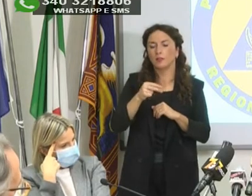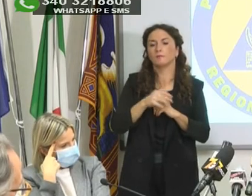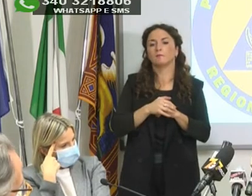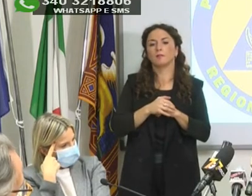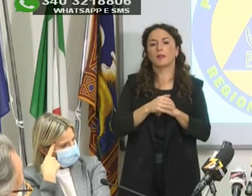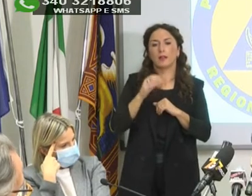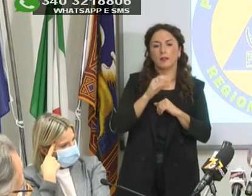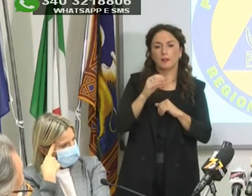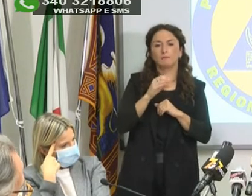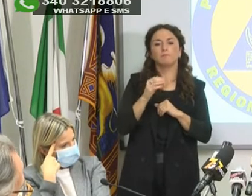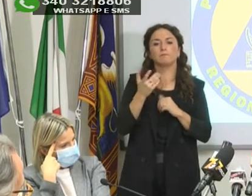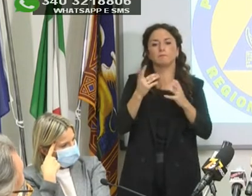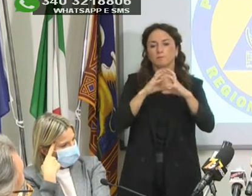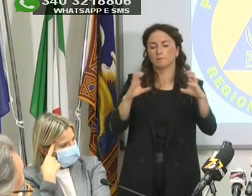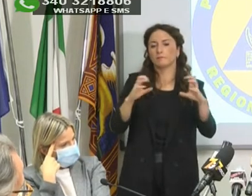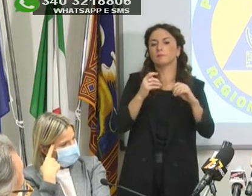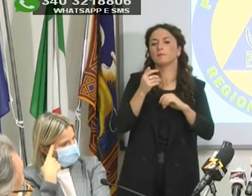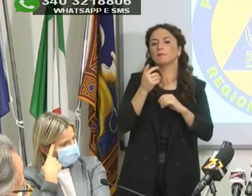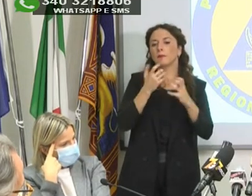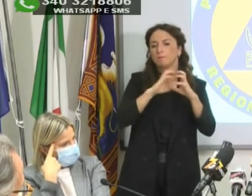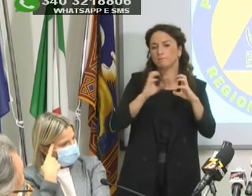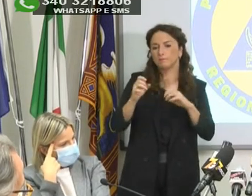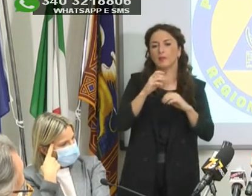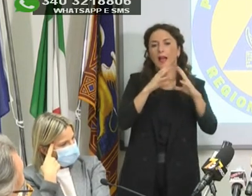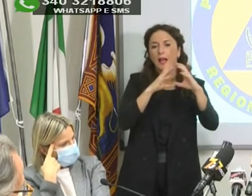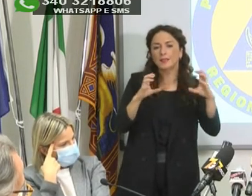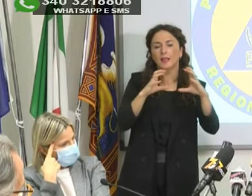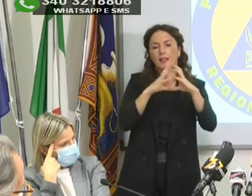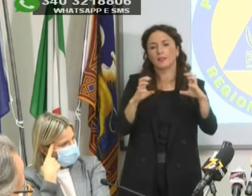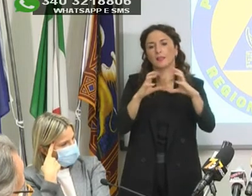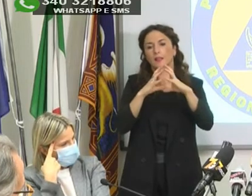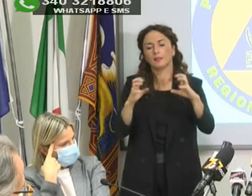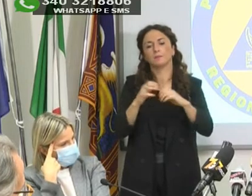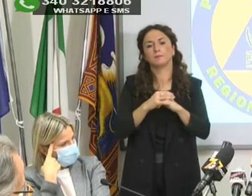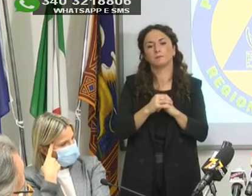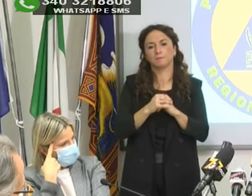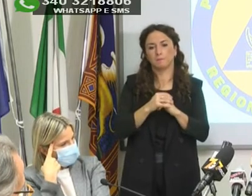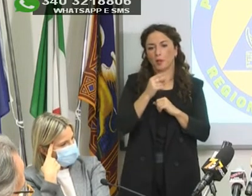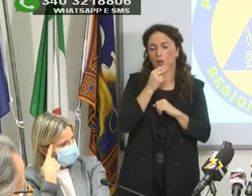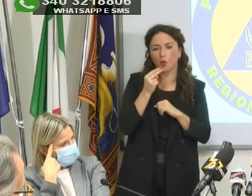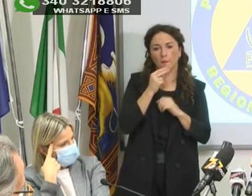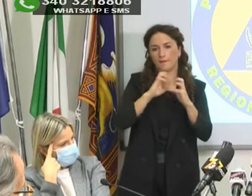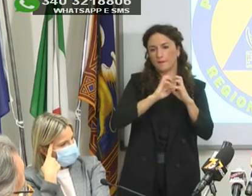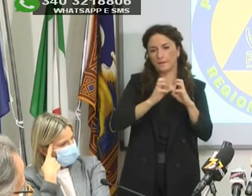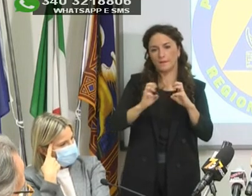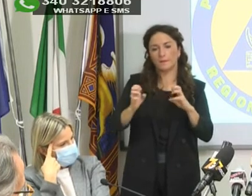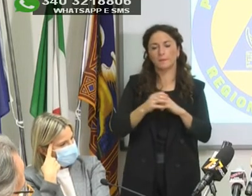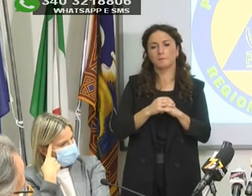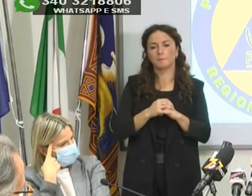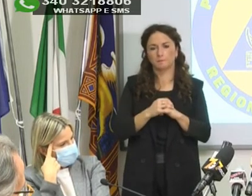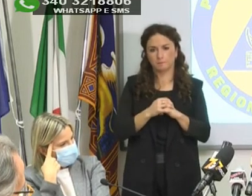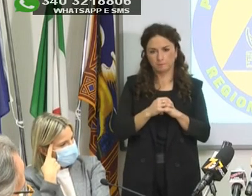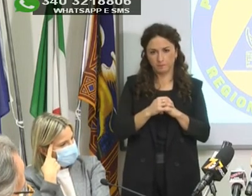Soligo, Cantina Produttori Valdobbiadene, Cantina Sociale Orsago, Sociale di Vazzola, Viticoltori Ponte, Cantine Riunite, Ceviv,